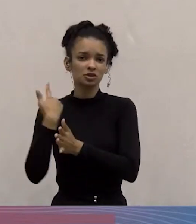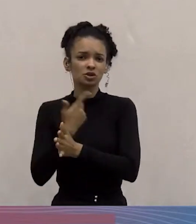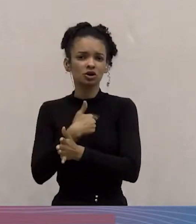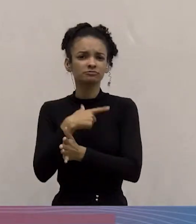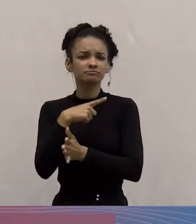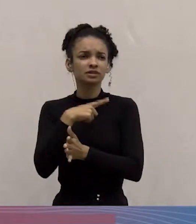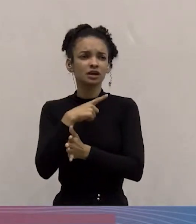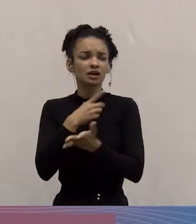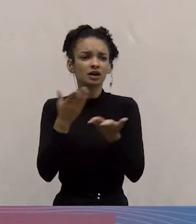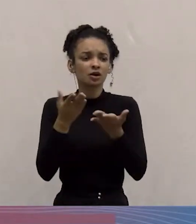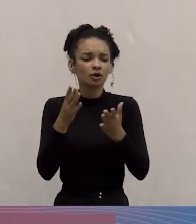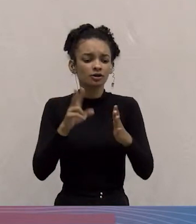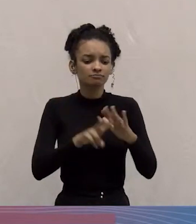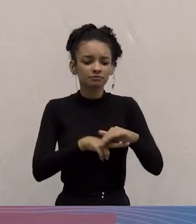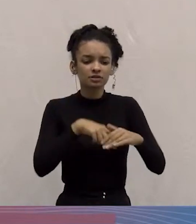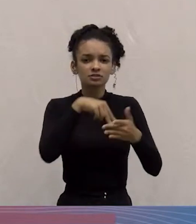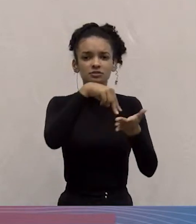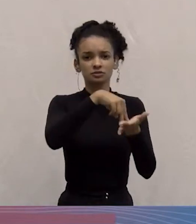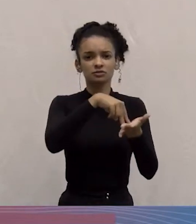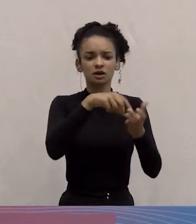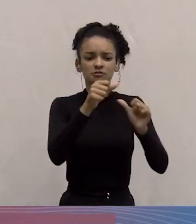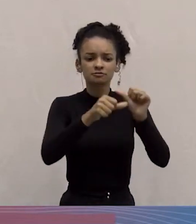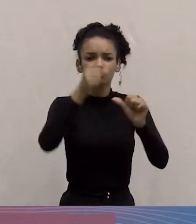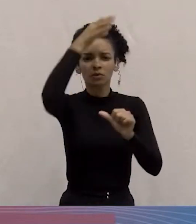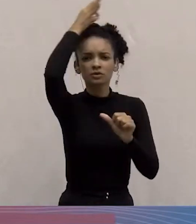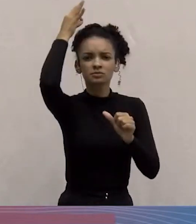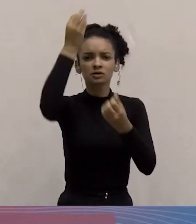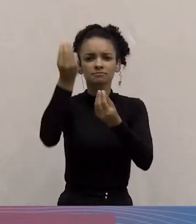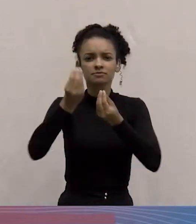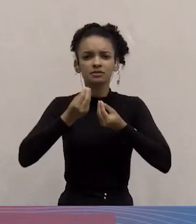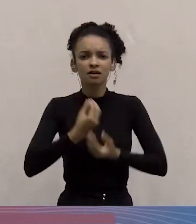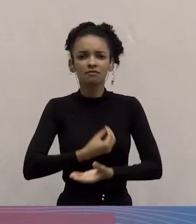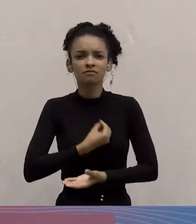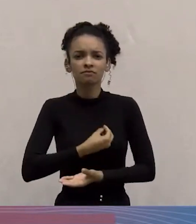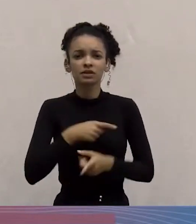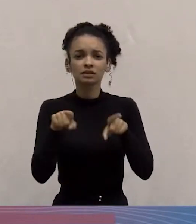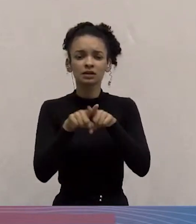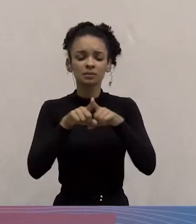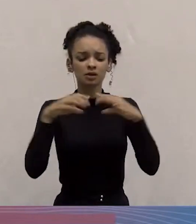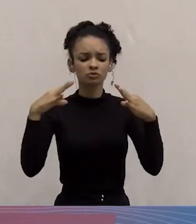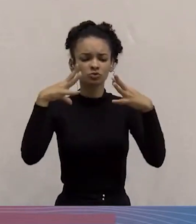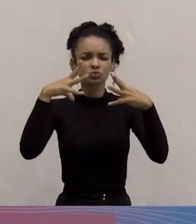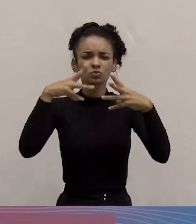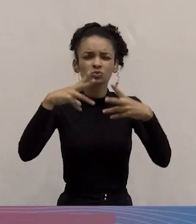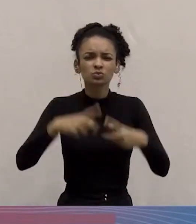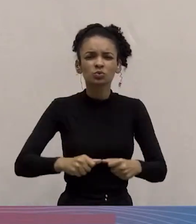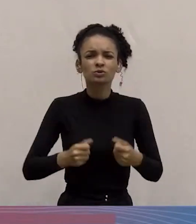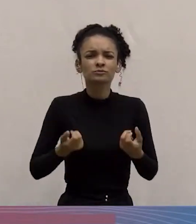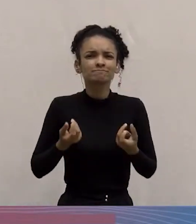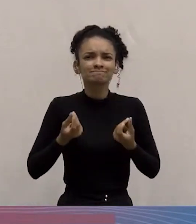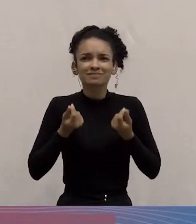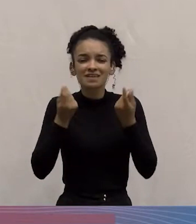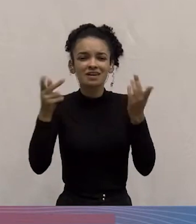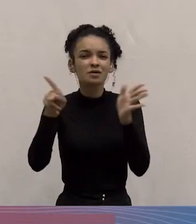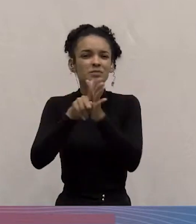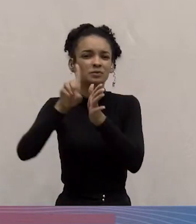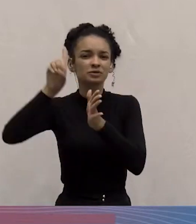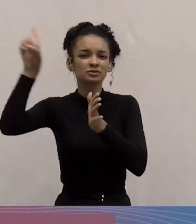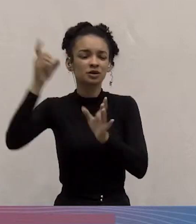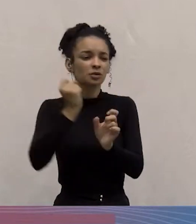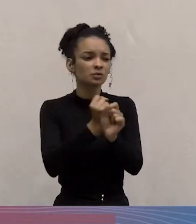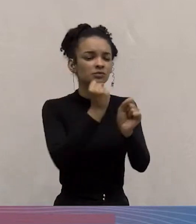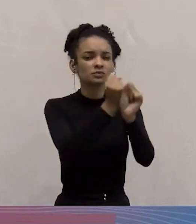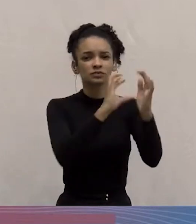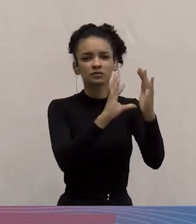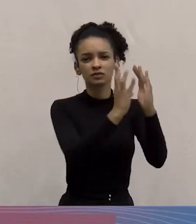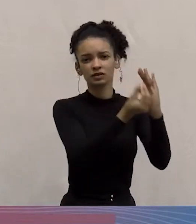o Espírito, que nos deu vida e também todas as riquezas de Deus para a